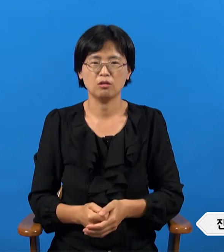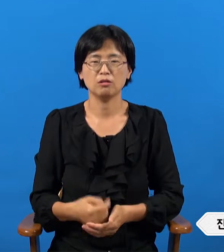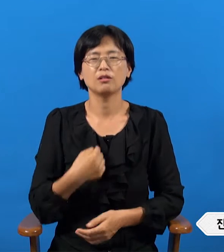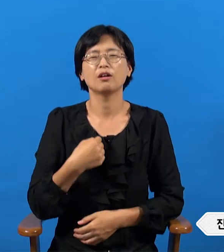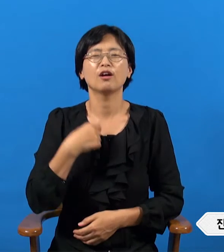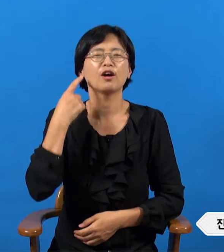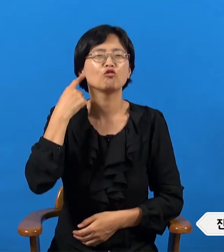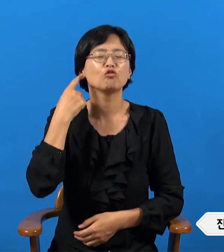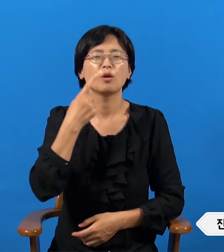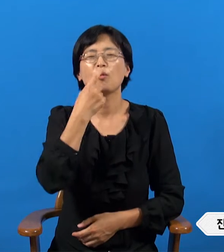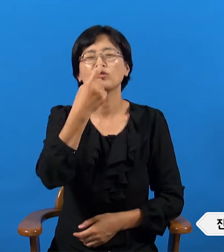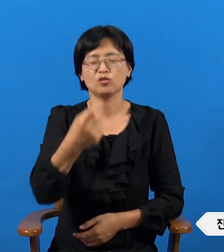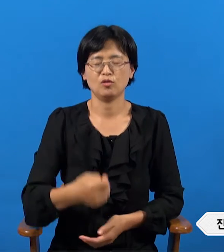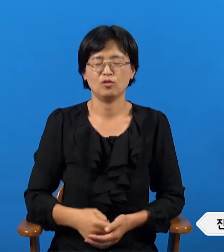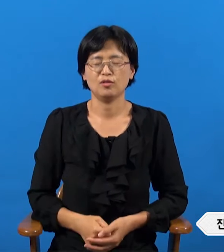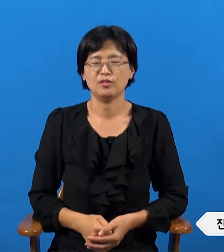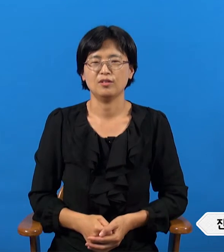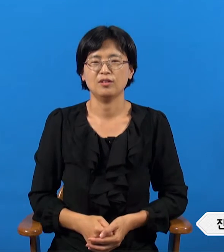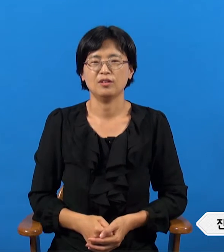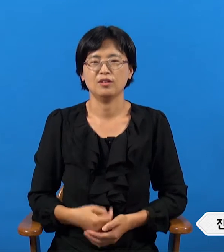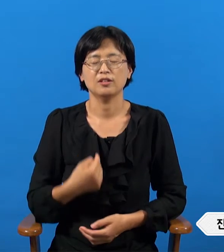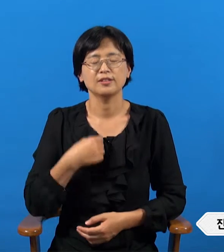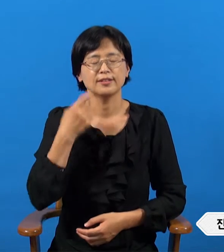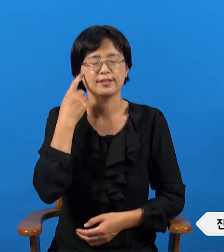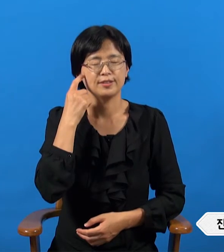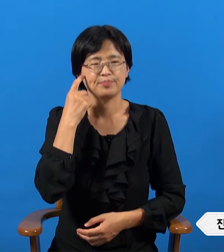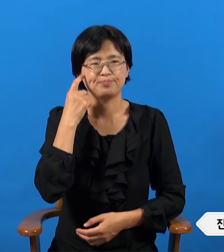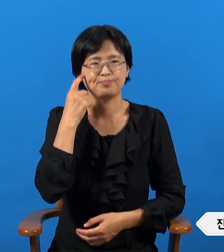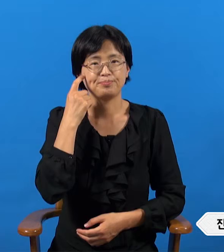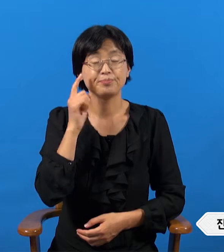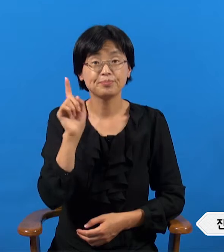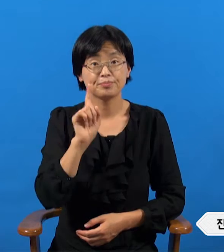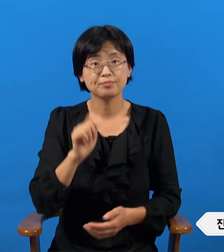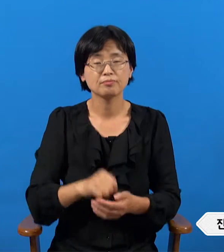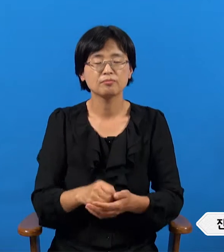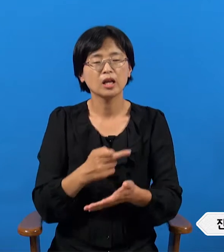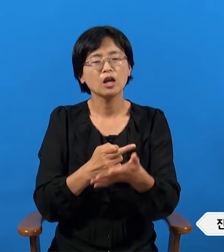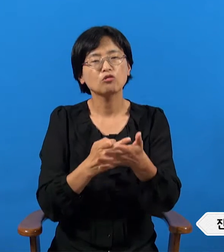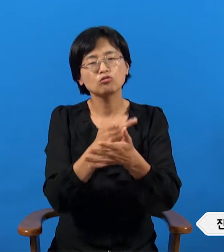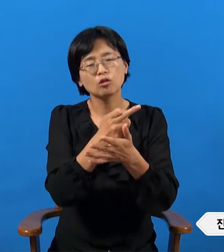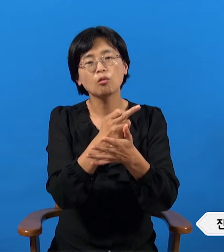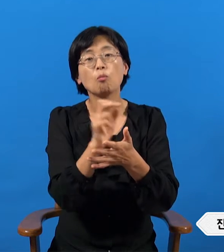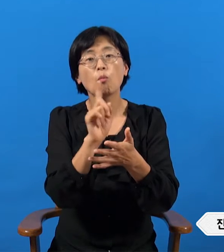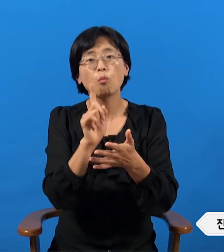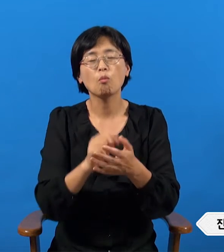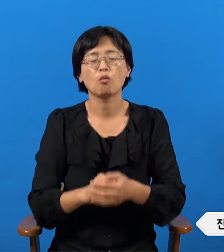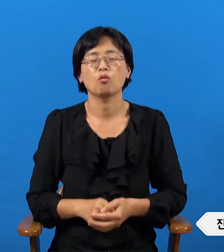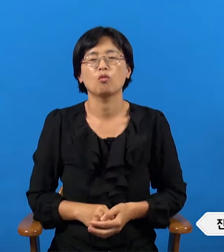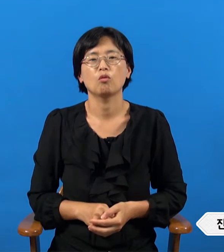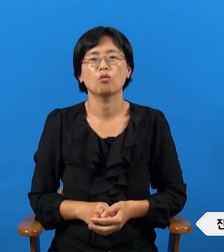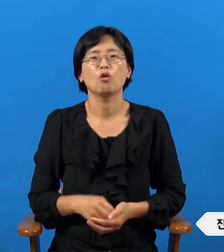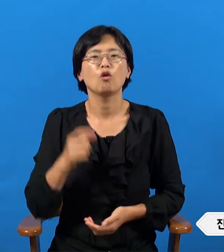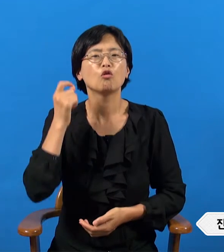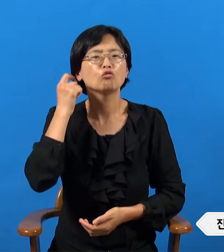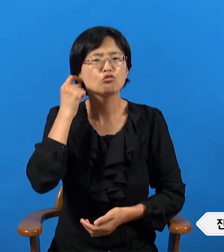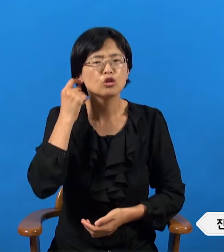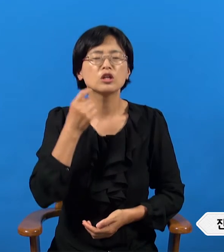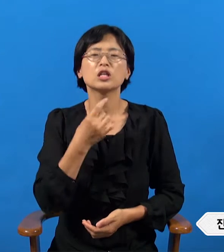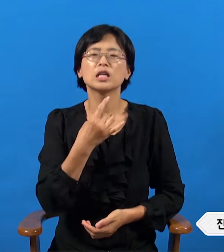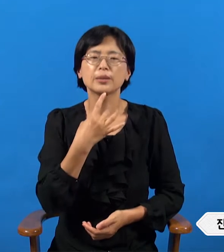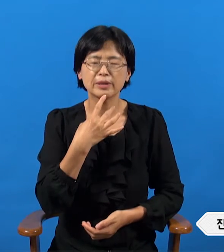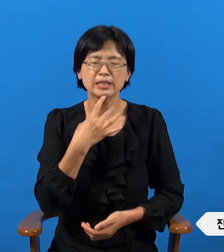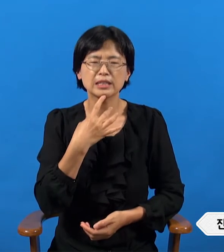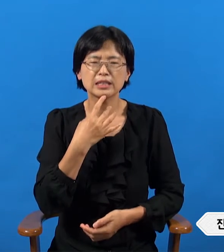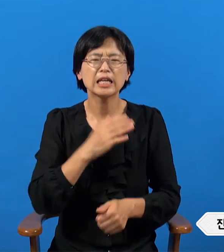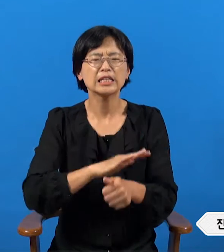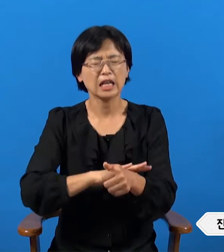제가 귀는 좀 잘생겼거든요. 저는 그 생각을 합니다. 큰아들은 귀가 잘생겼다는 말은